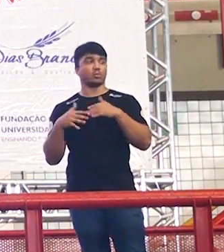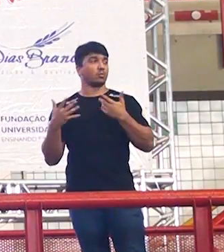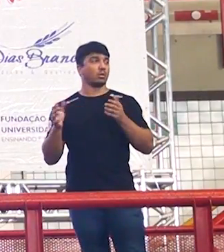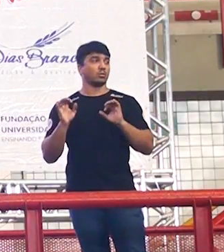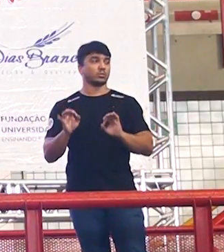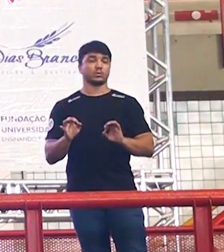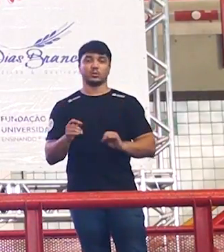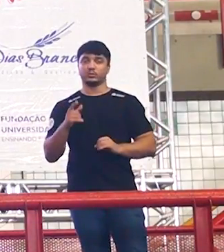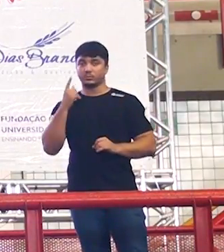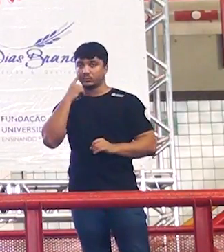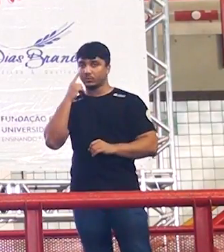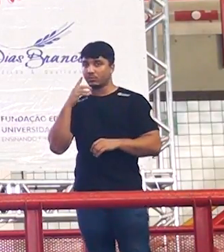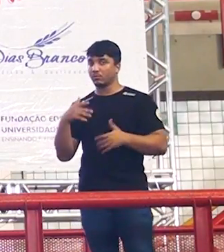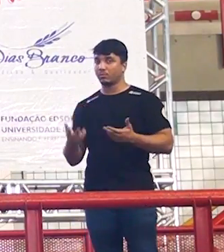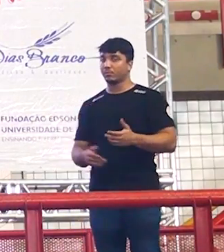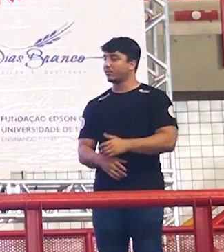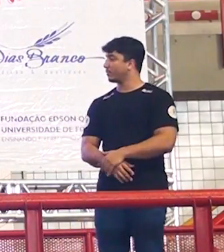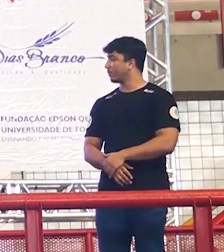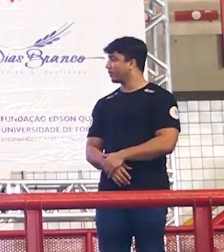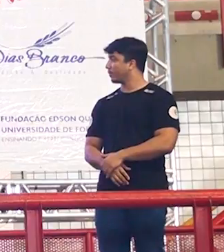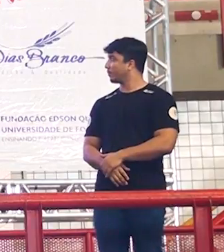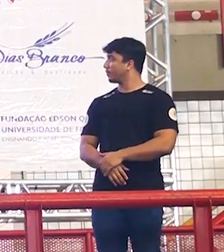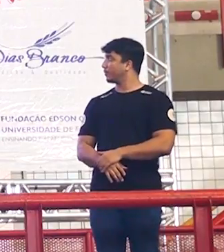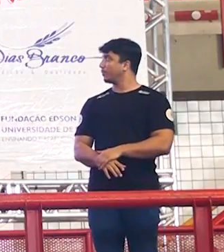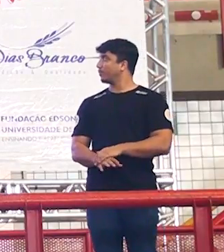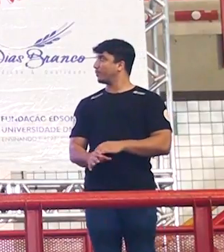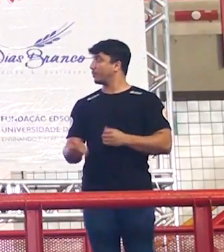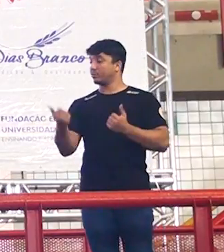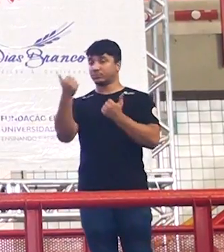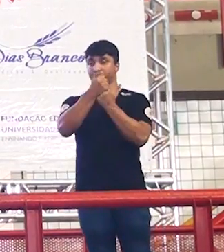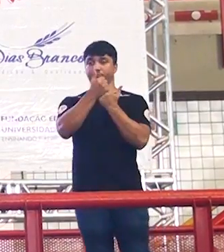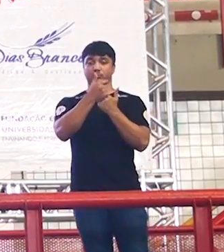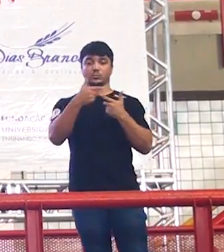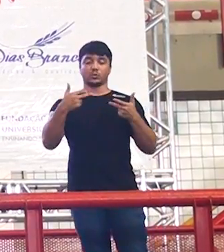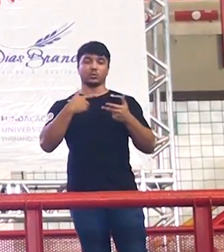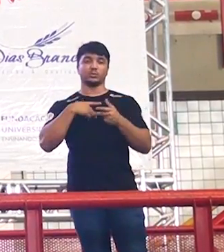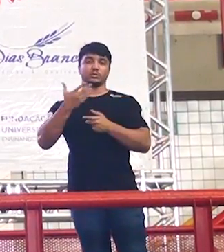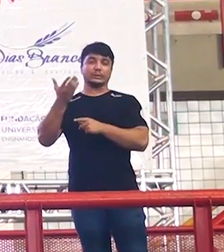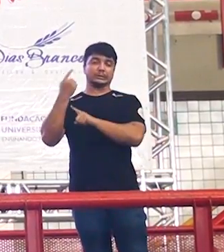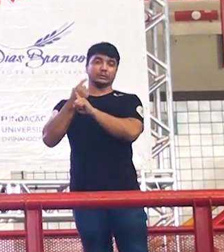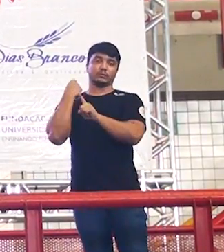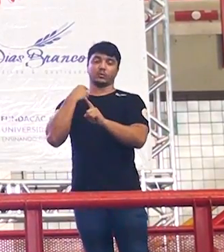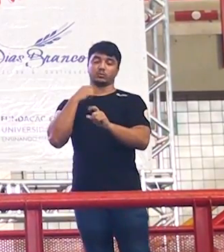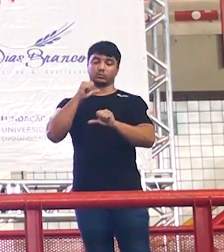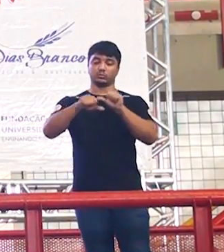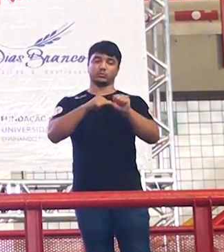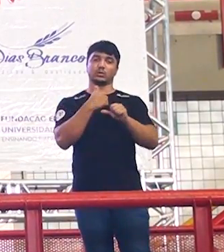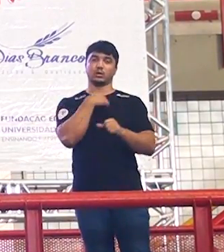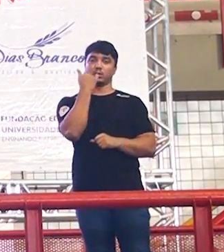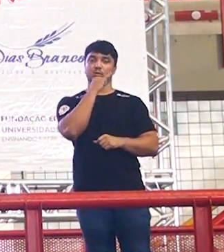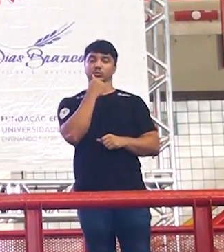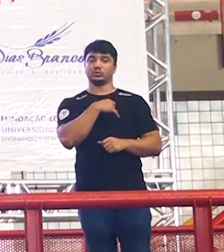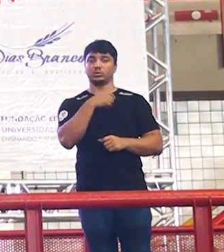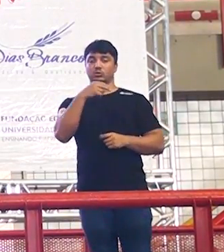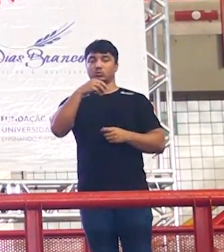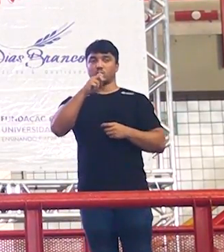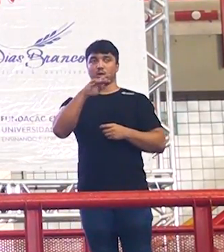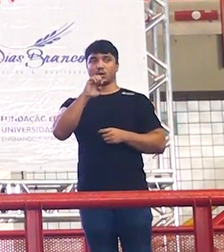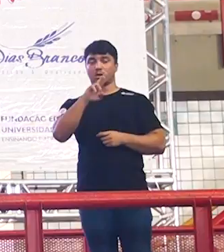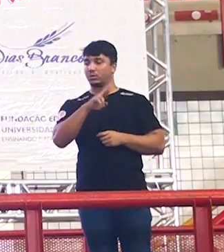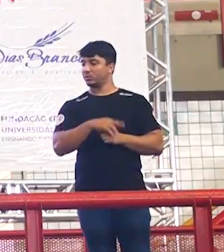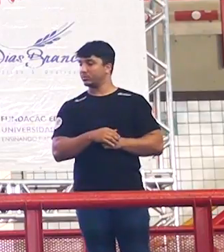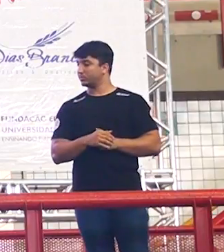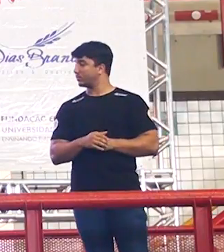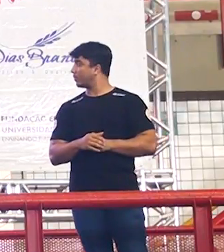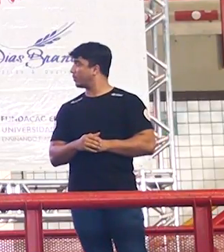uma atuação da química verde? Substituir combustível fóssil por energia nuclear, construir mais hidrelétrica, produção de